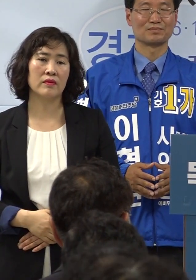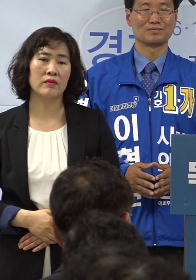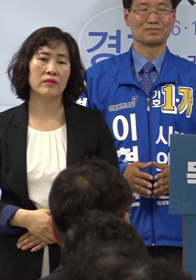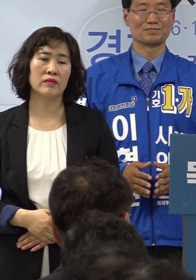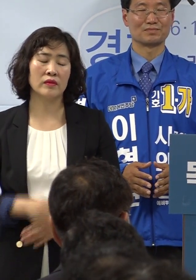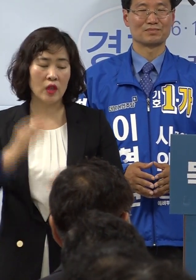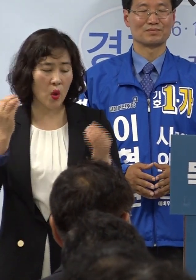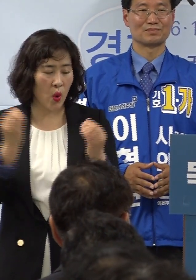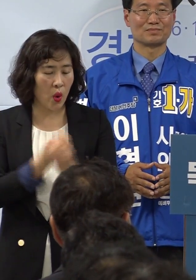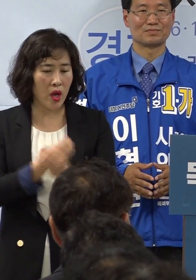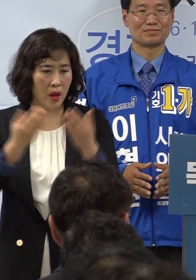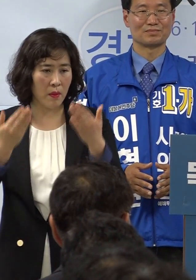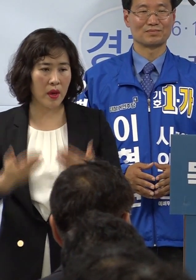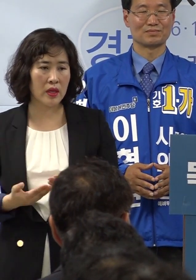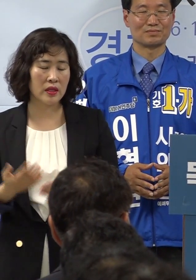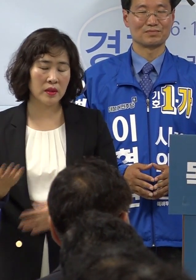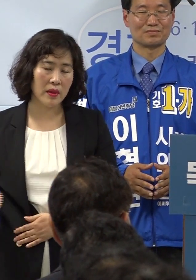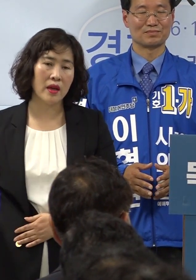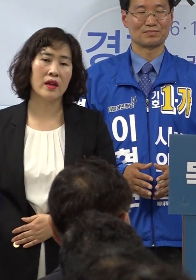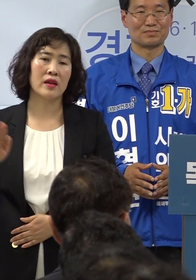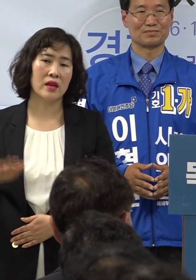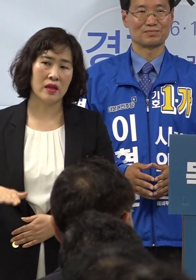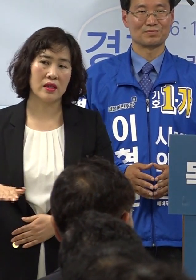그런 오해를 받아가면서까지